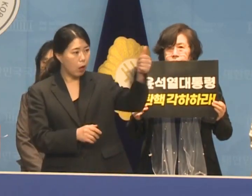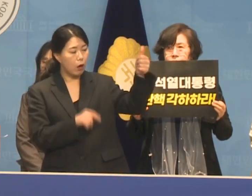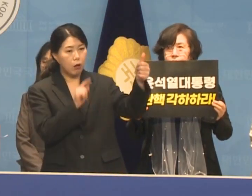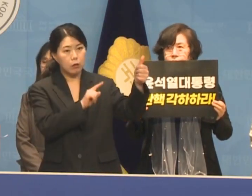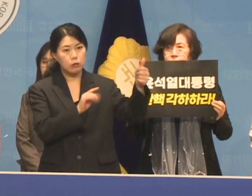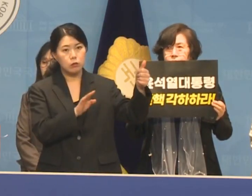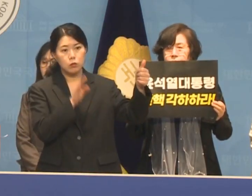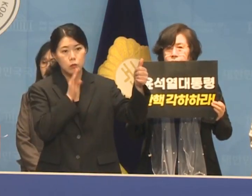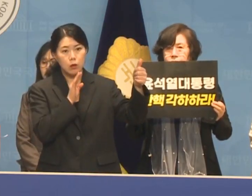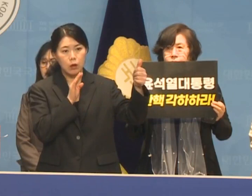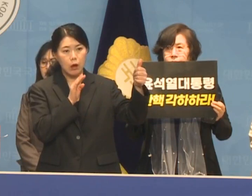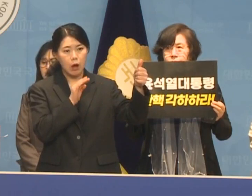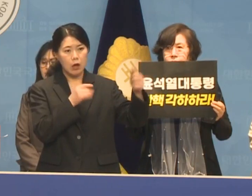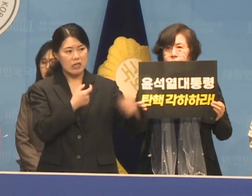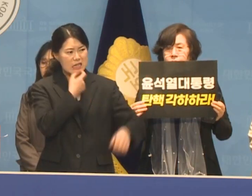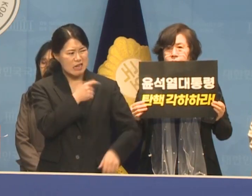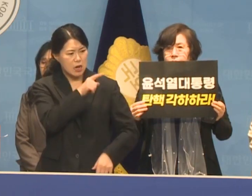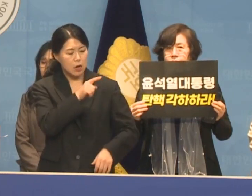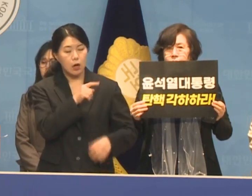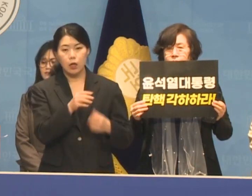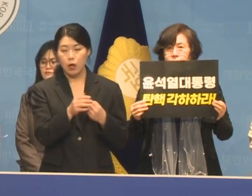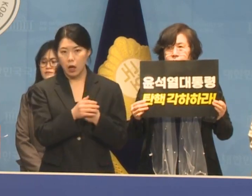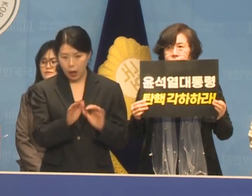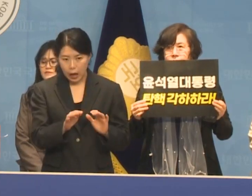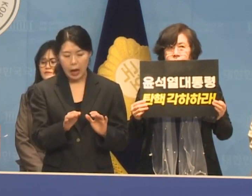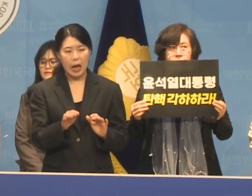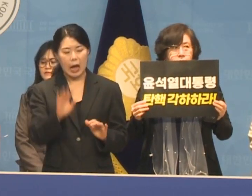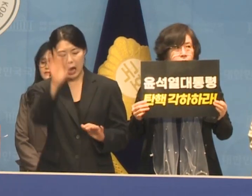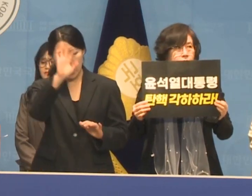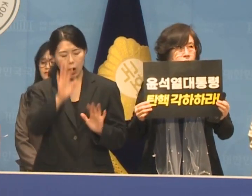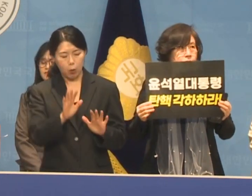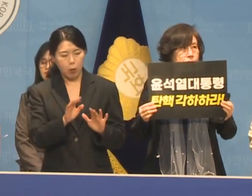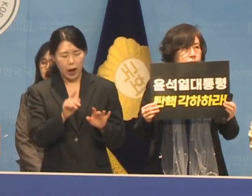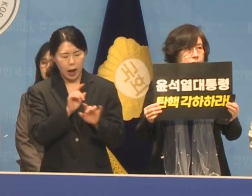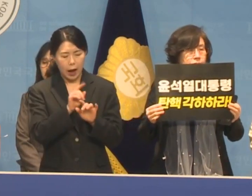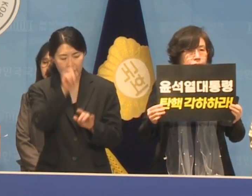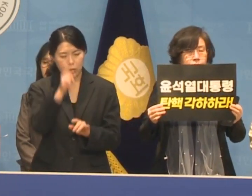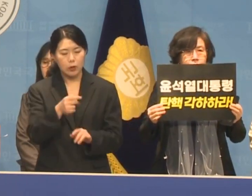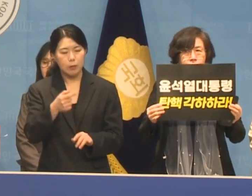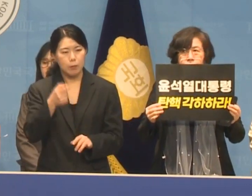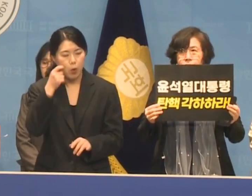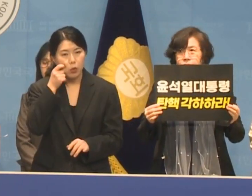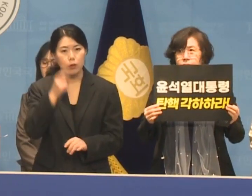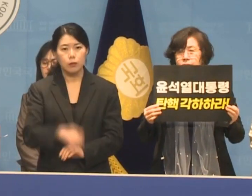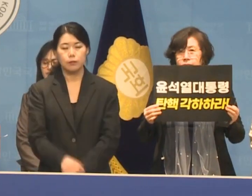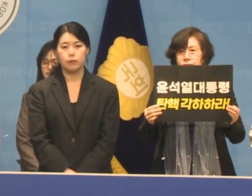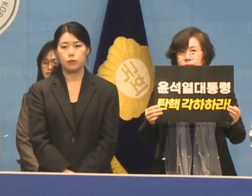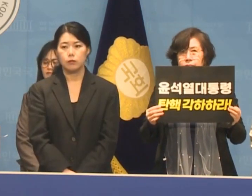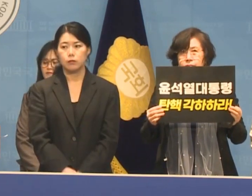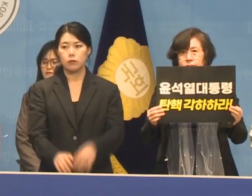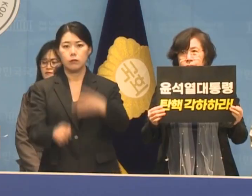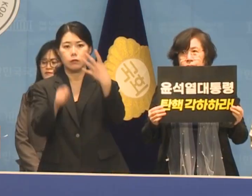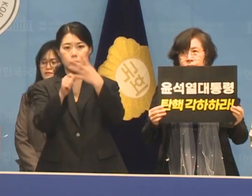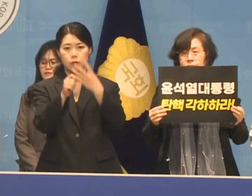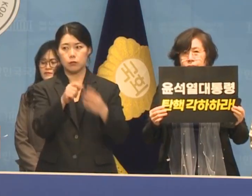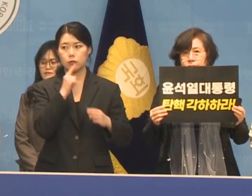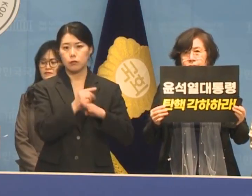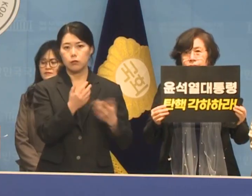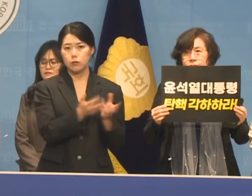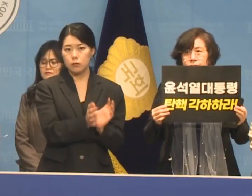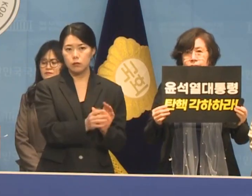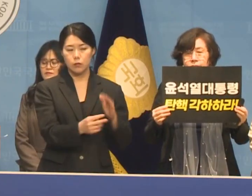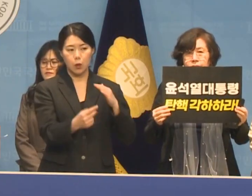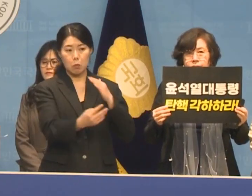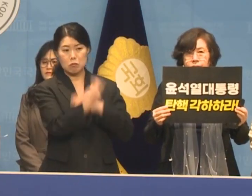극단적으로 싫어하니까 그 어떤 대북 심리전도 반대합니다. 네 번째, 더불어민주당은